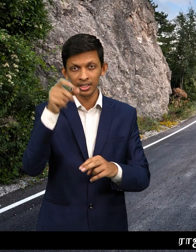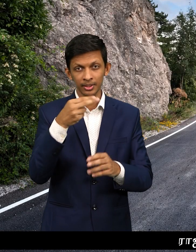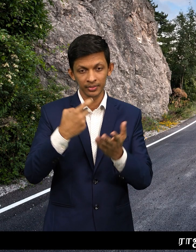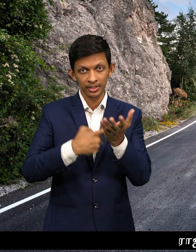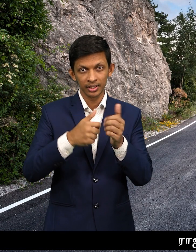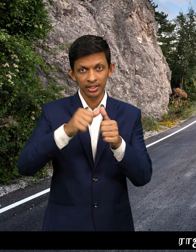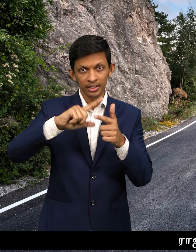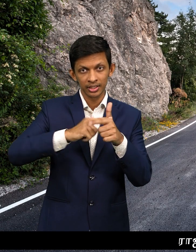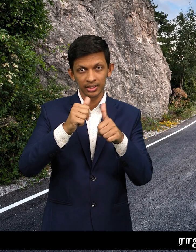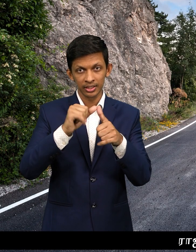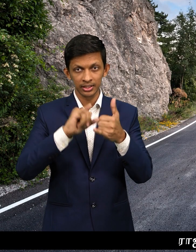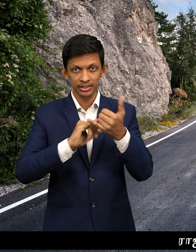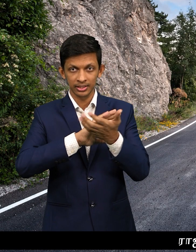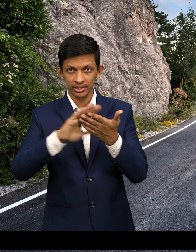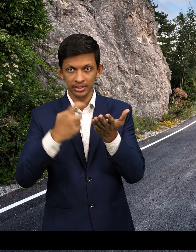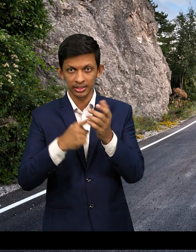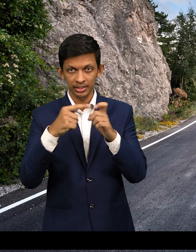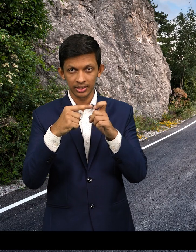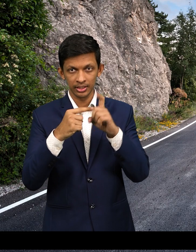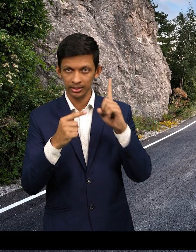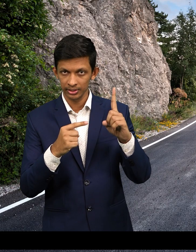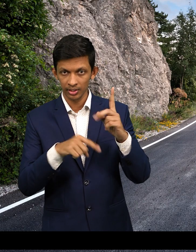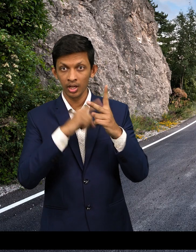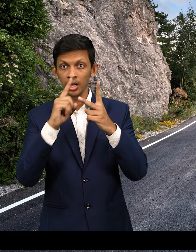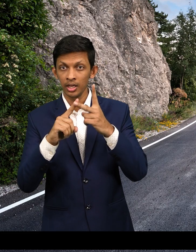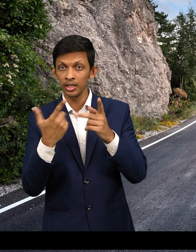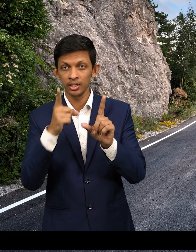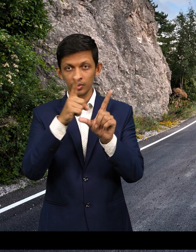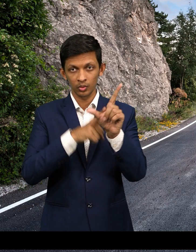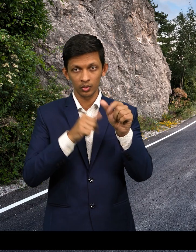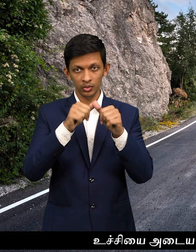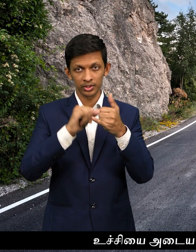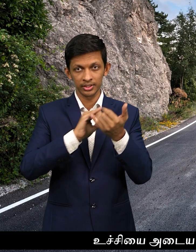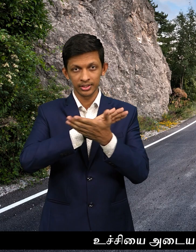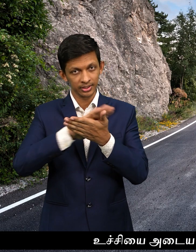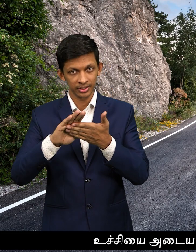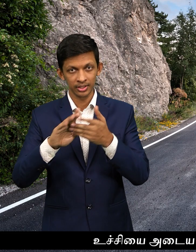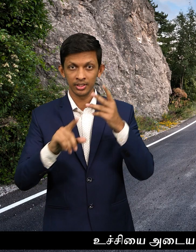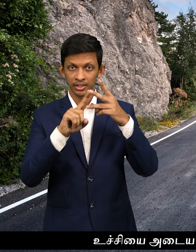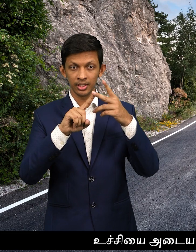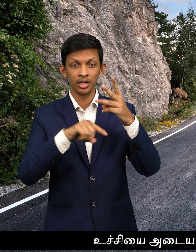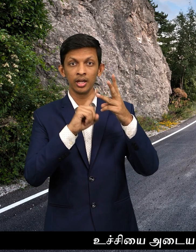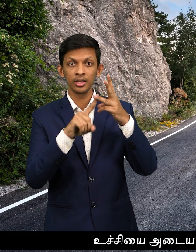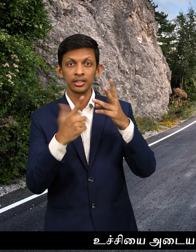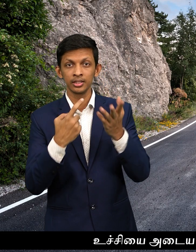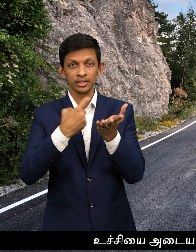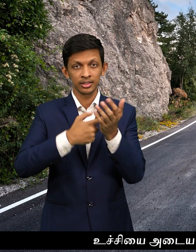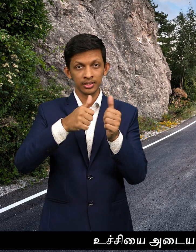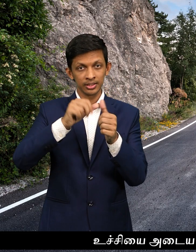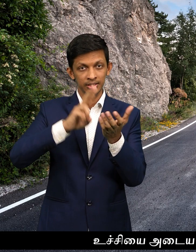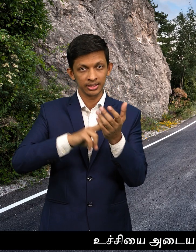ராஜஸ்ரீ, யாஷ் மற்றும் ரஞ்சித் ஒரு சிறிய மலையின் உச்சியை அடைய வேண்டும் என்று வைத்துக்கொள்வோம்.